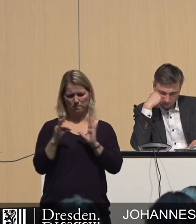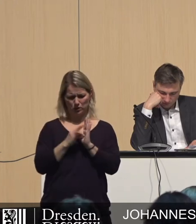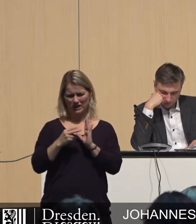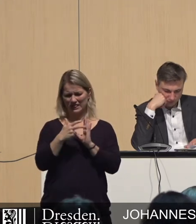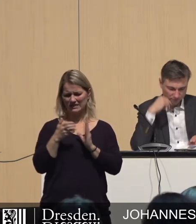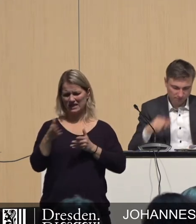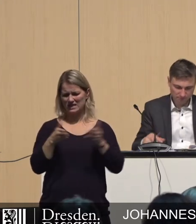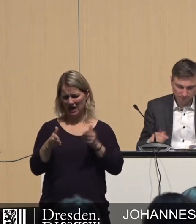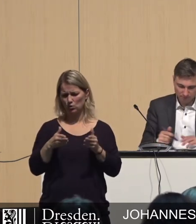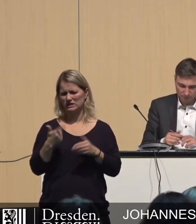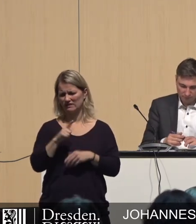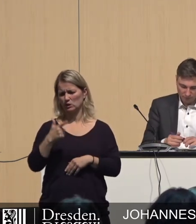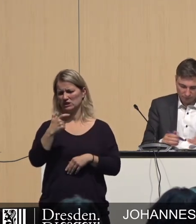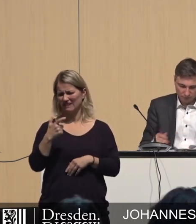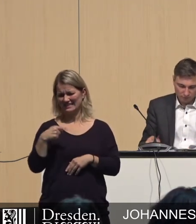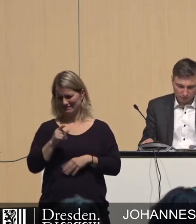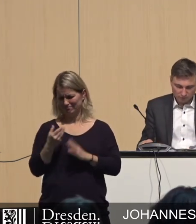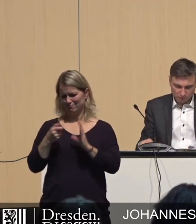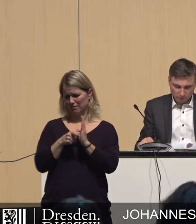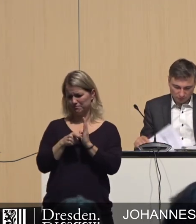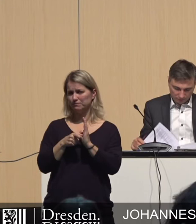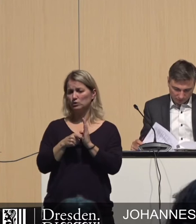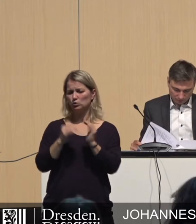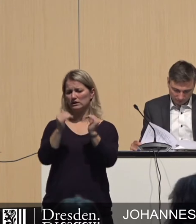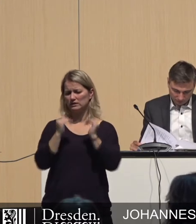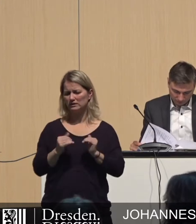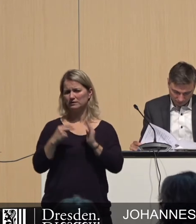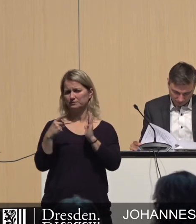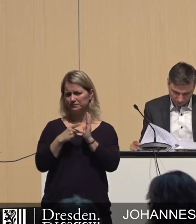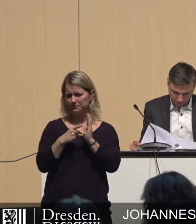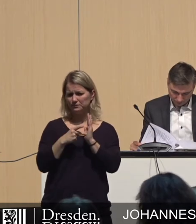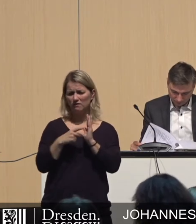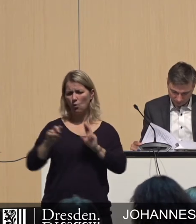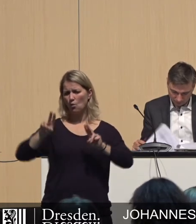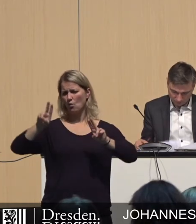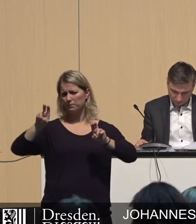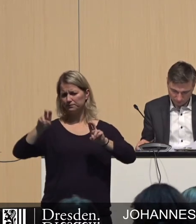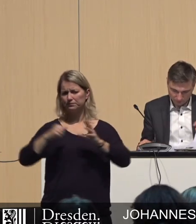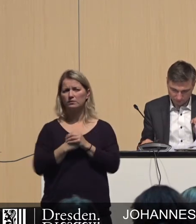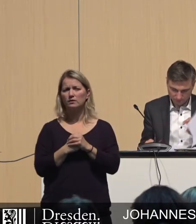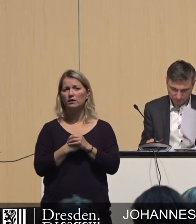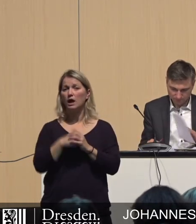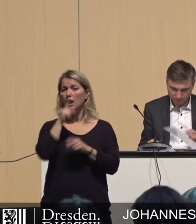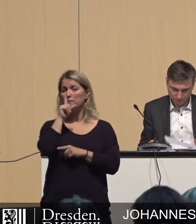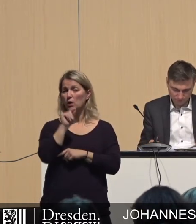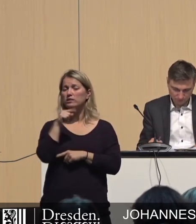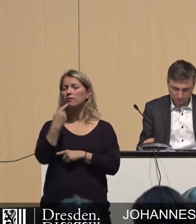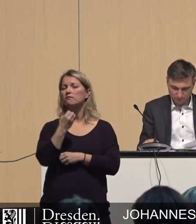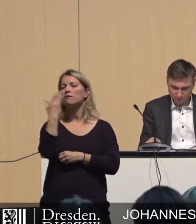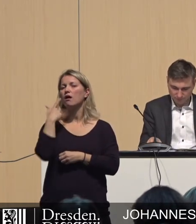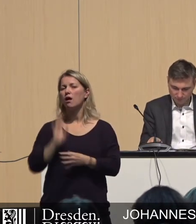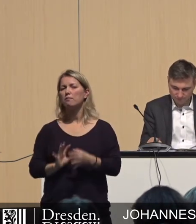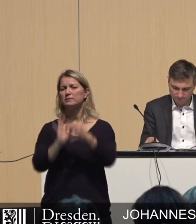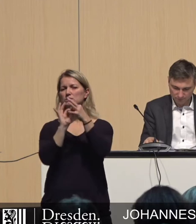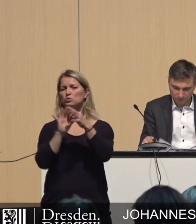30.01.2020 einzufügen und des Punktes 2, Zitat oben, dann hätten wir nämlich den klaren Bezug auf